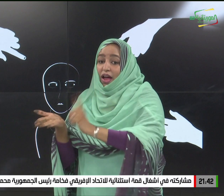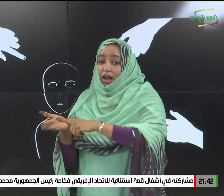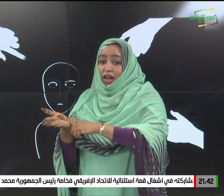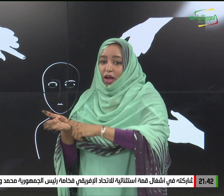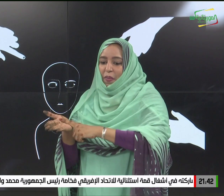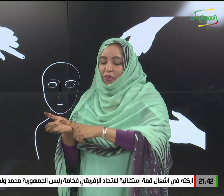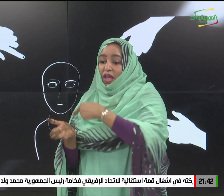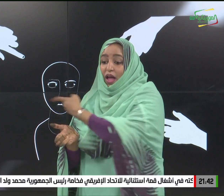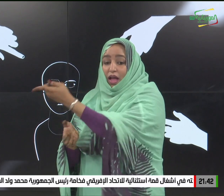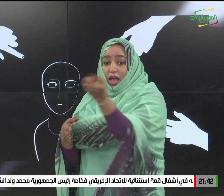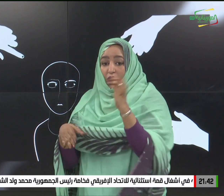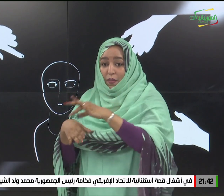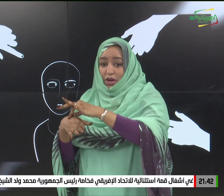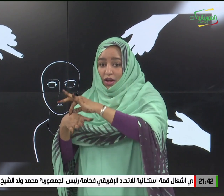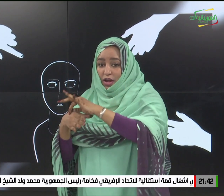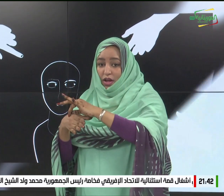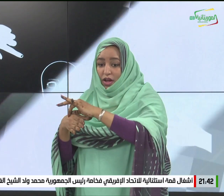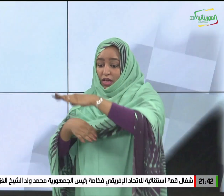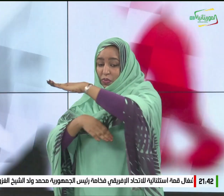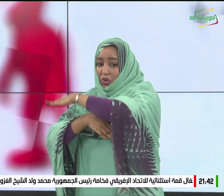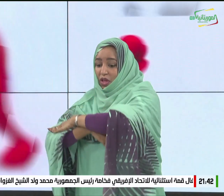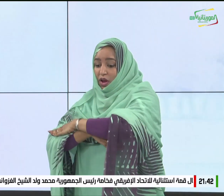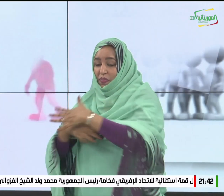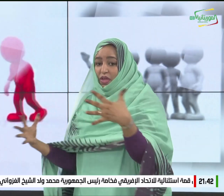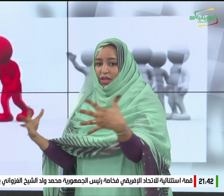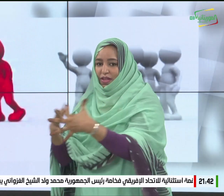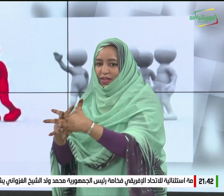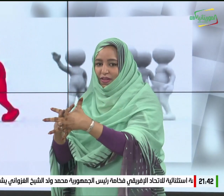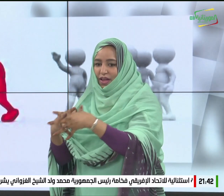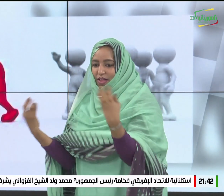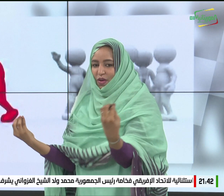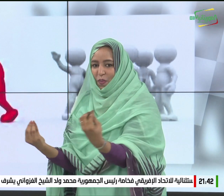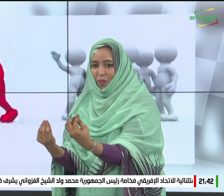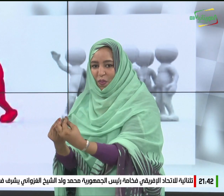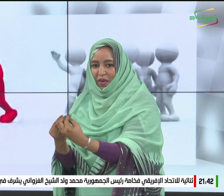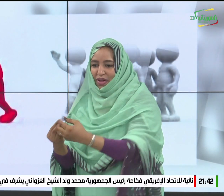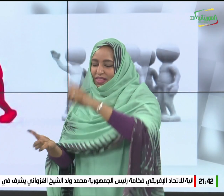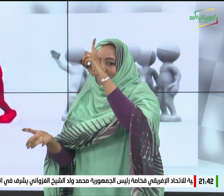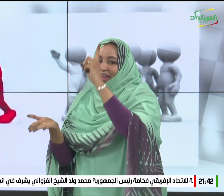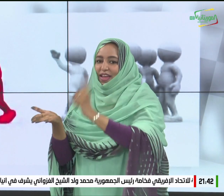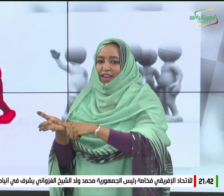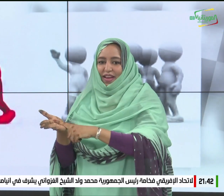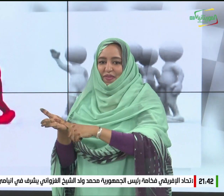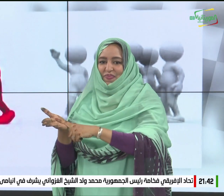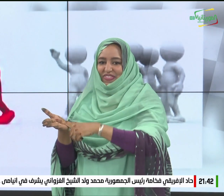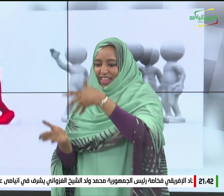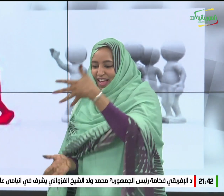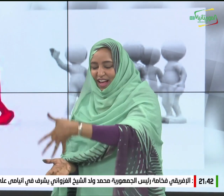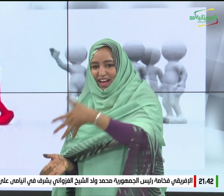فيكون هذا التماسك مثل بالنسبة له وسيلة النجاة. يجب أن يكون أفراد